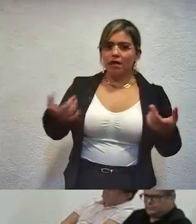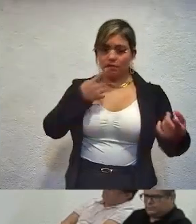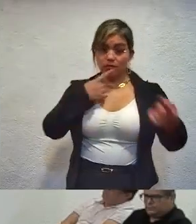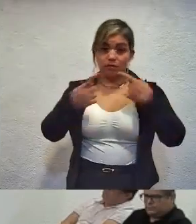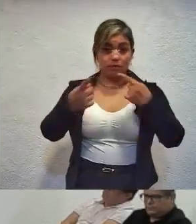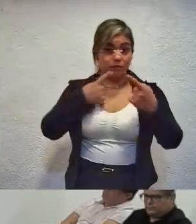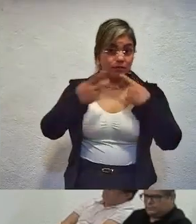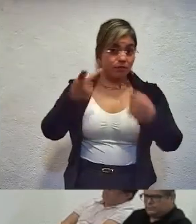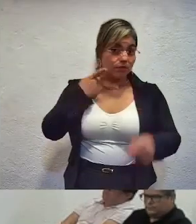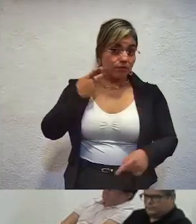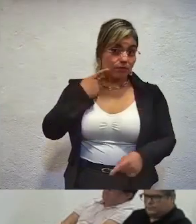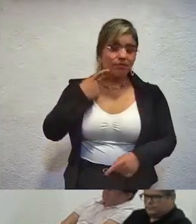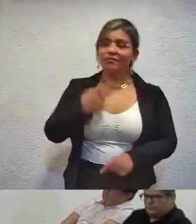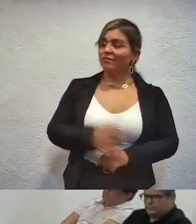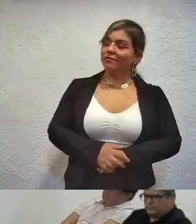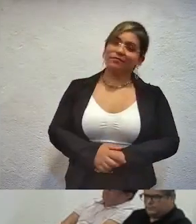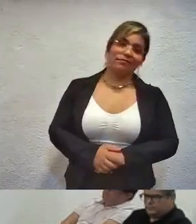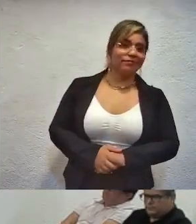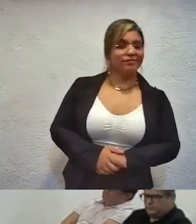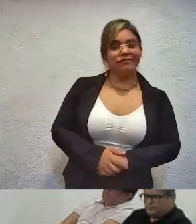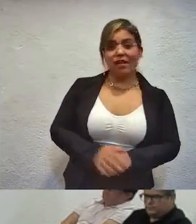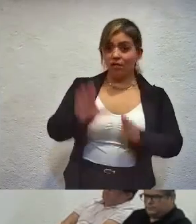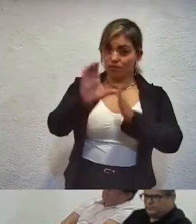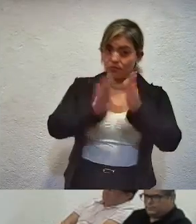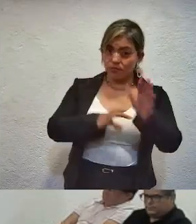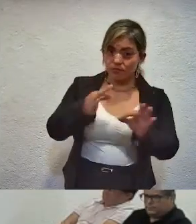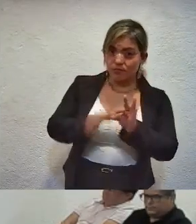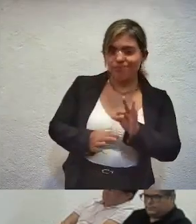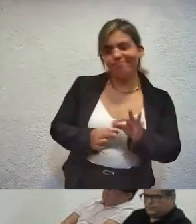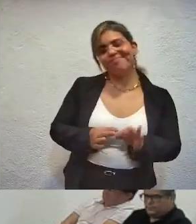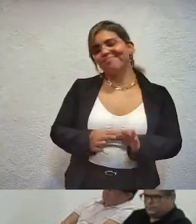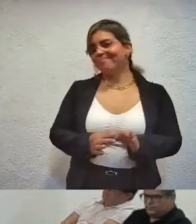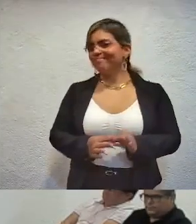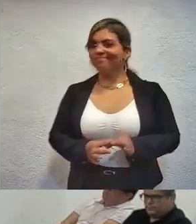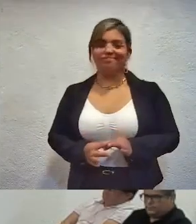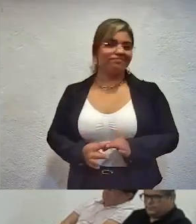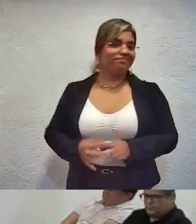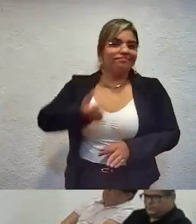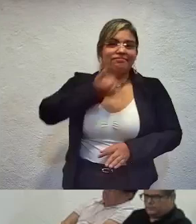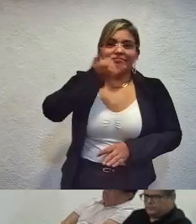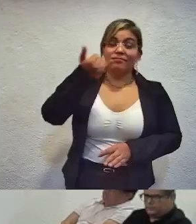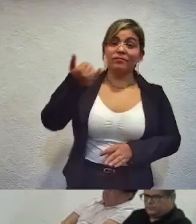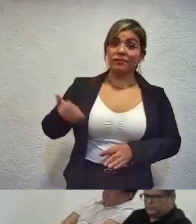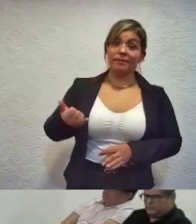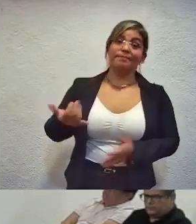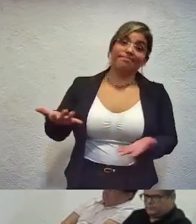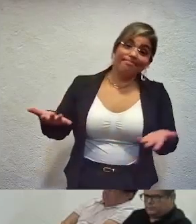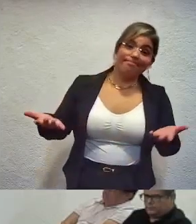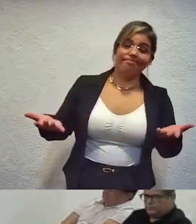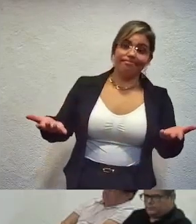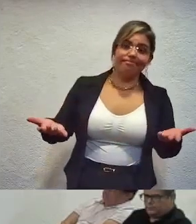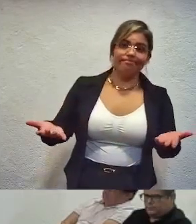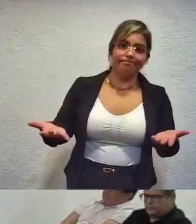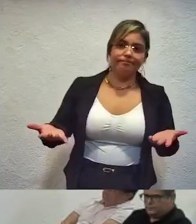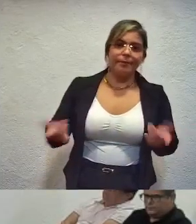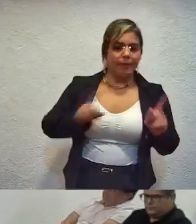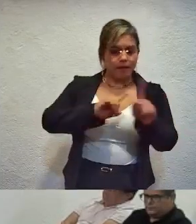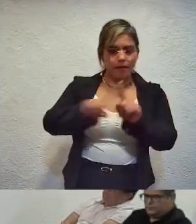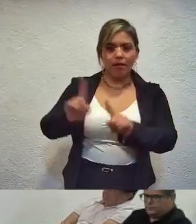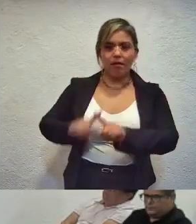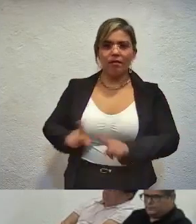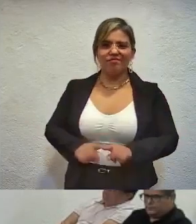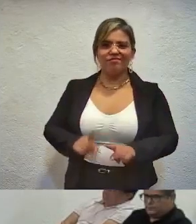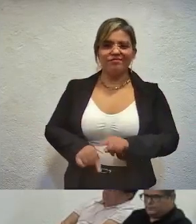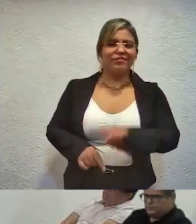político protegido constitucionalmente, pues no se limitan a cuestionar el desempeño del cargo público, sino que utilizan elementos simbólicos